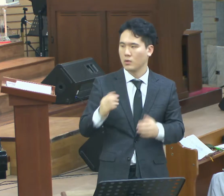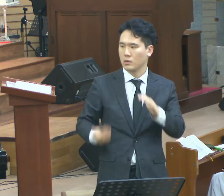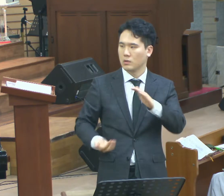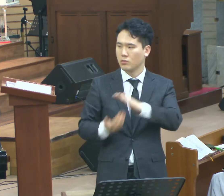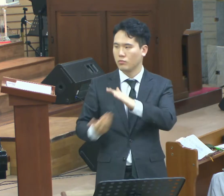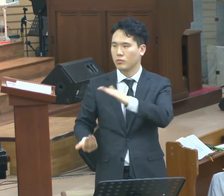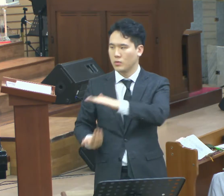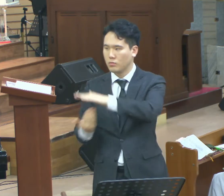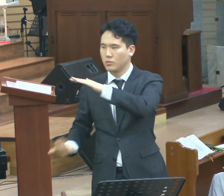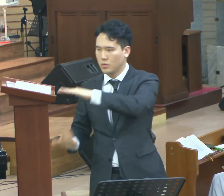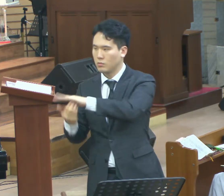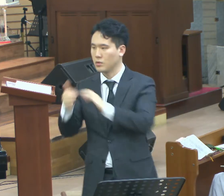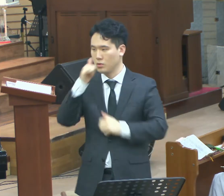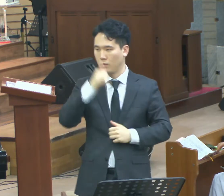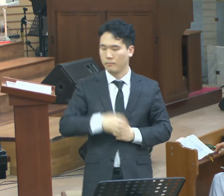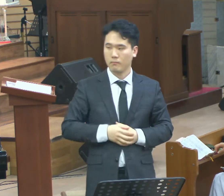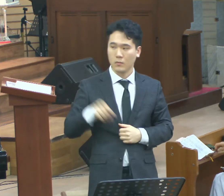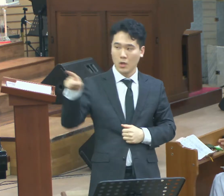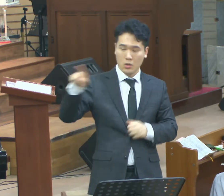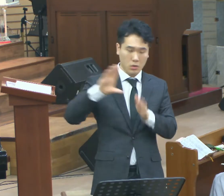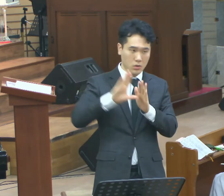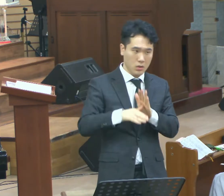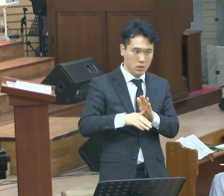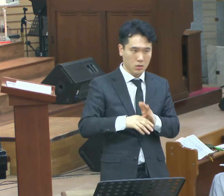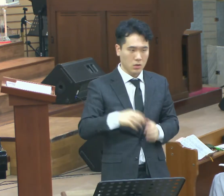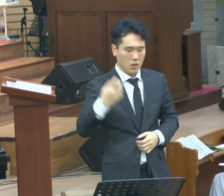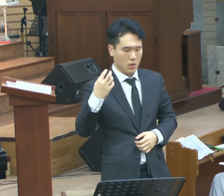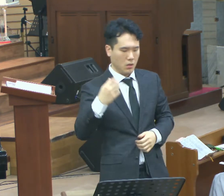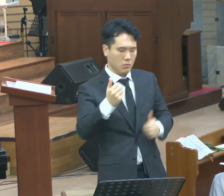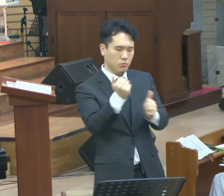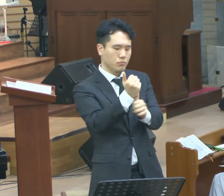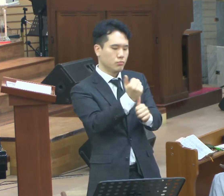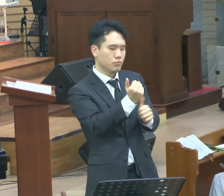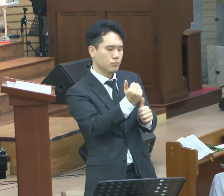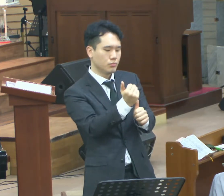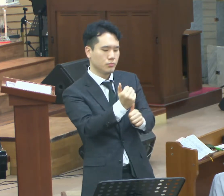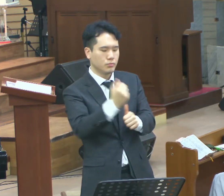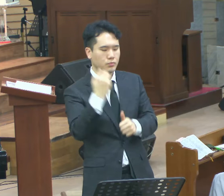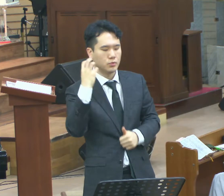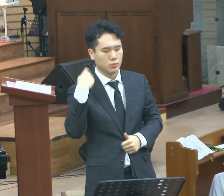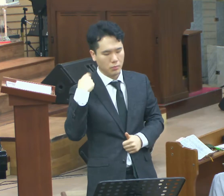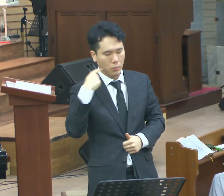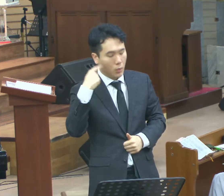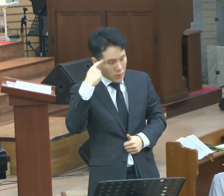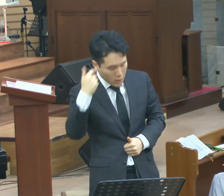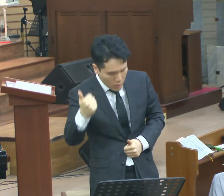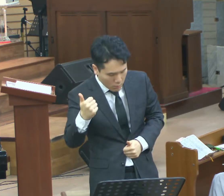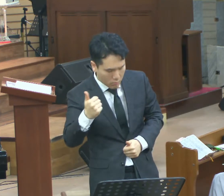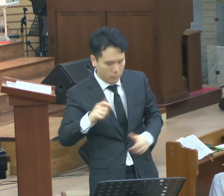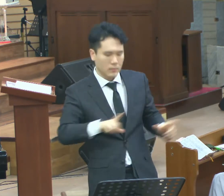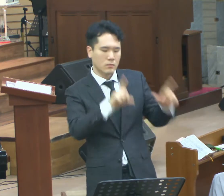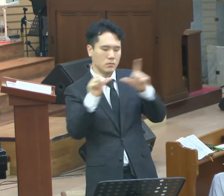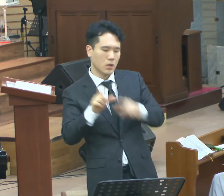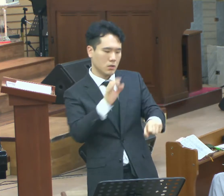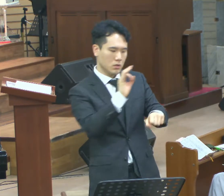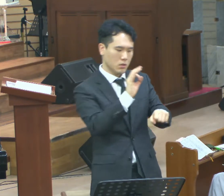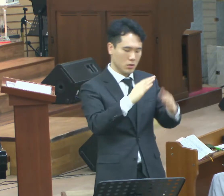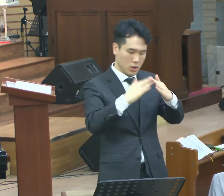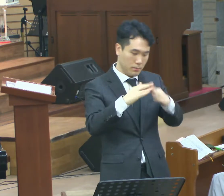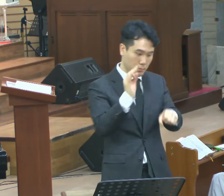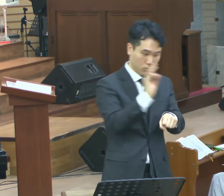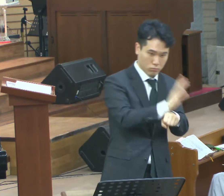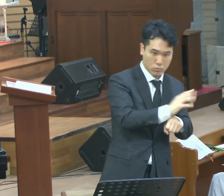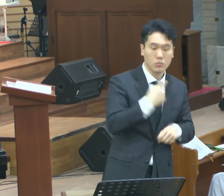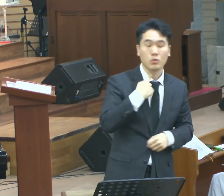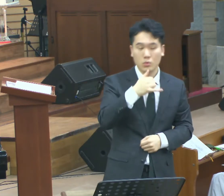여러분 그 시대에는요. 부목사님이 살 수 있는 집을 매입을 했어요. 물론 그때는 지금보다 아파트값이 훨씬 쌌어요. 근데